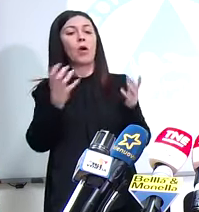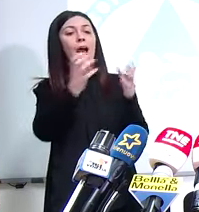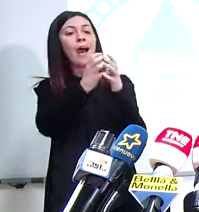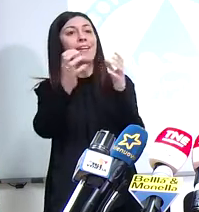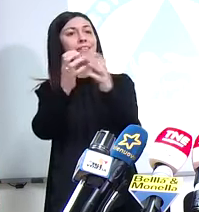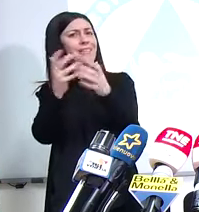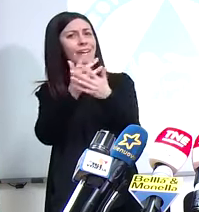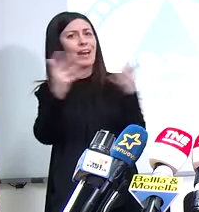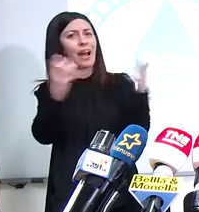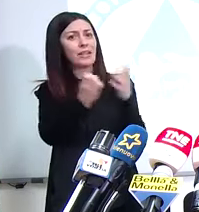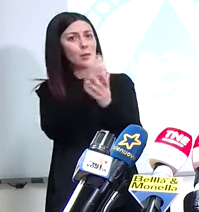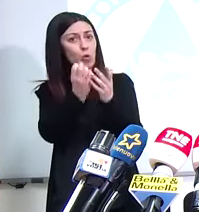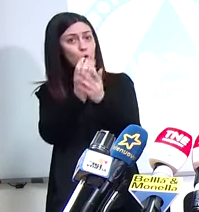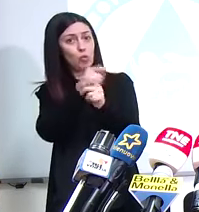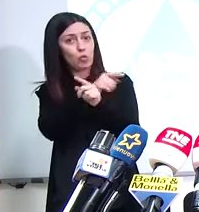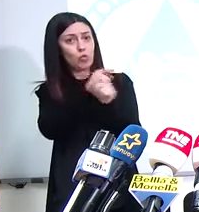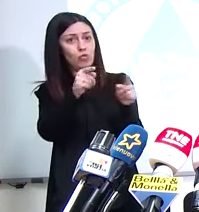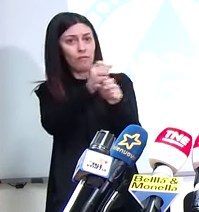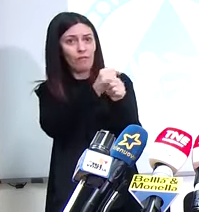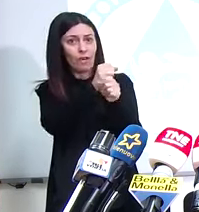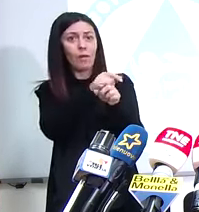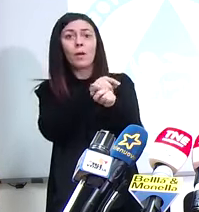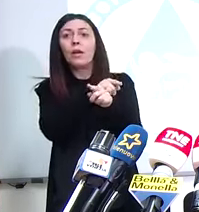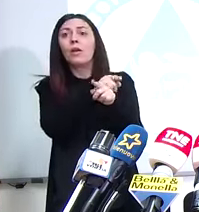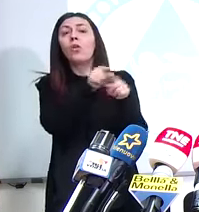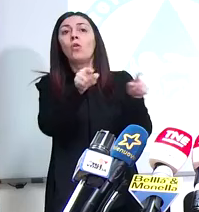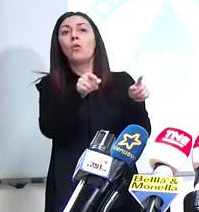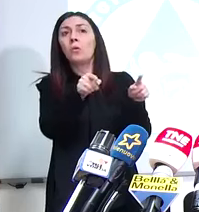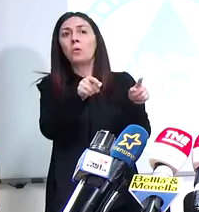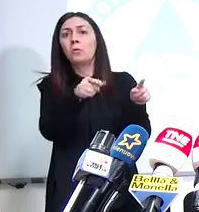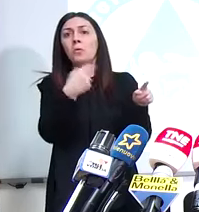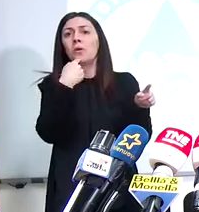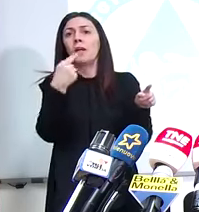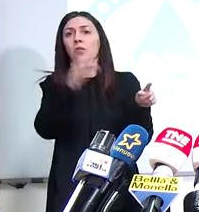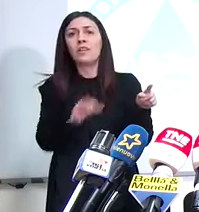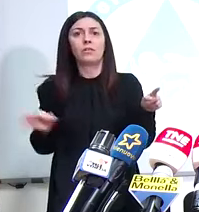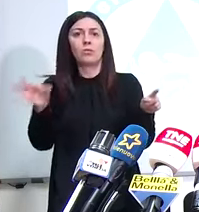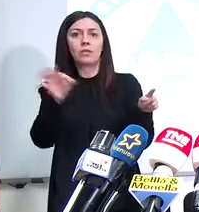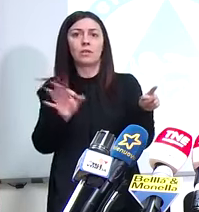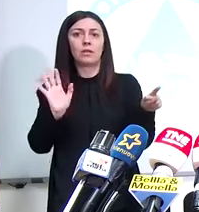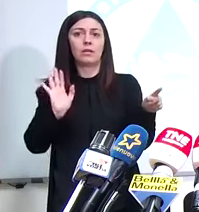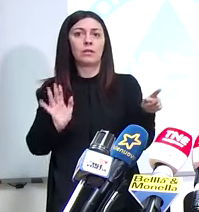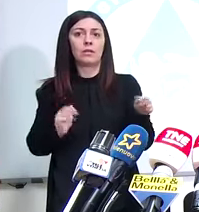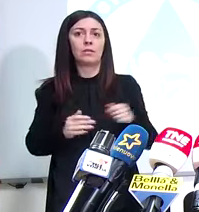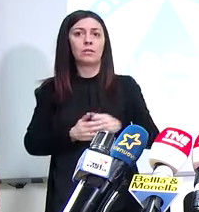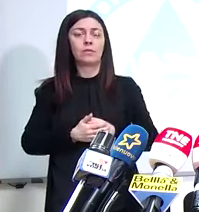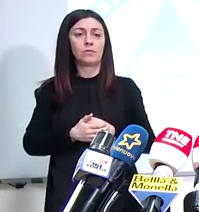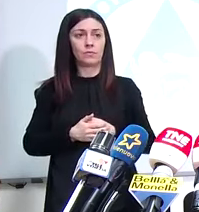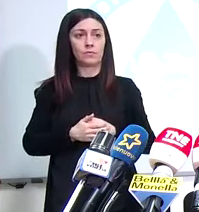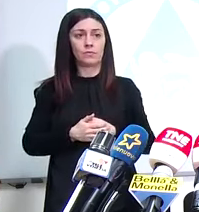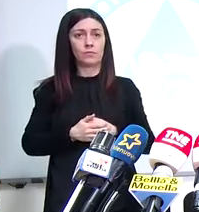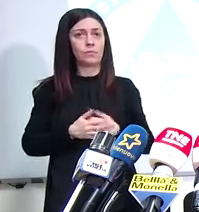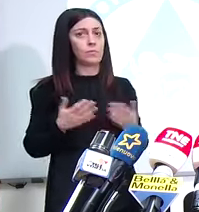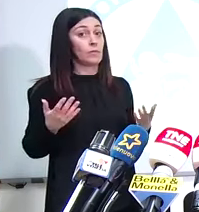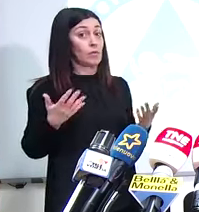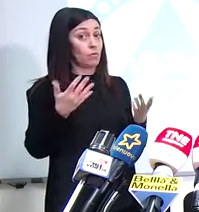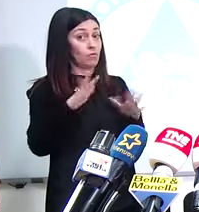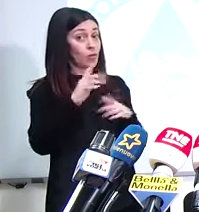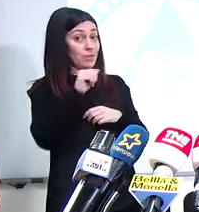e questo è un altro campanello non trascurabile a questo punto servirebbero delle regole